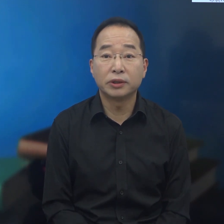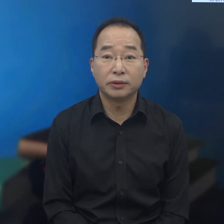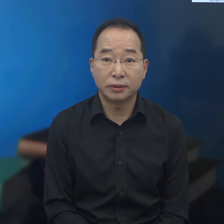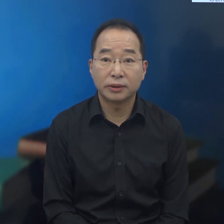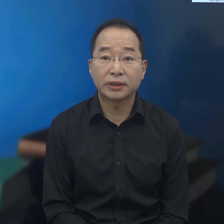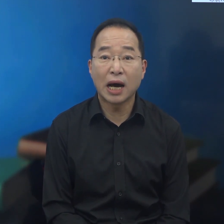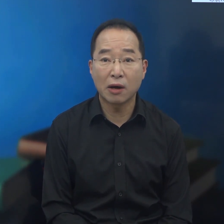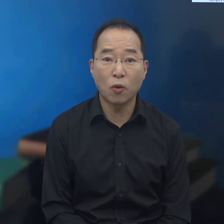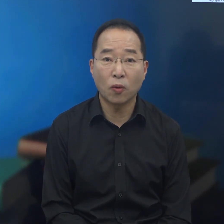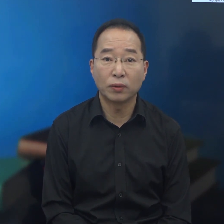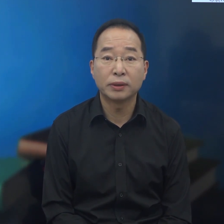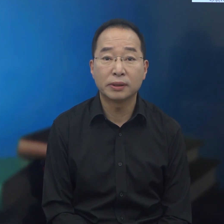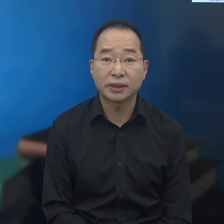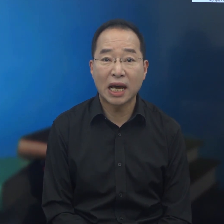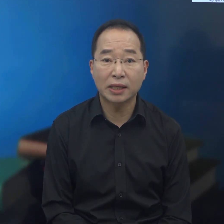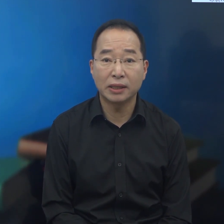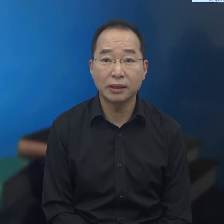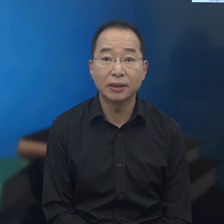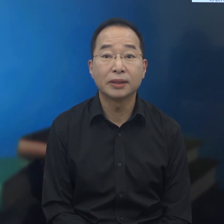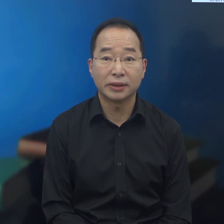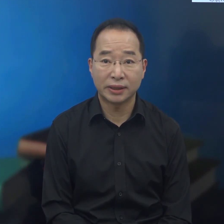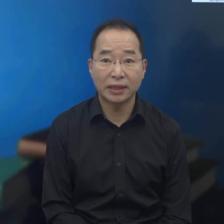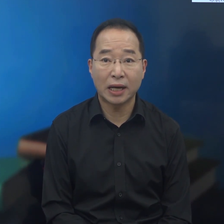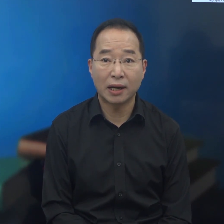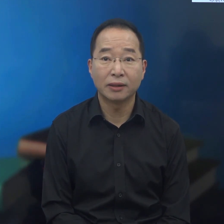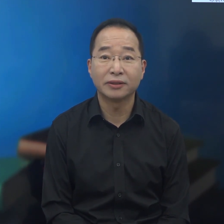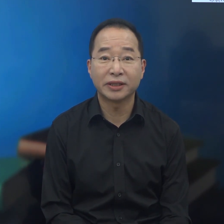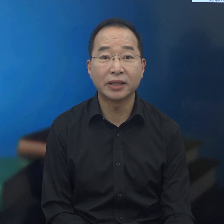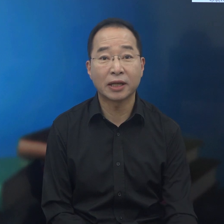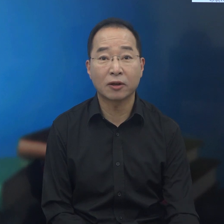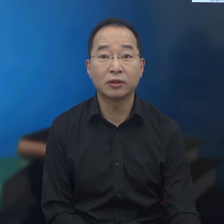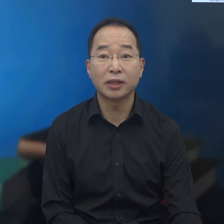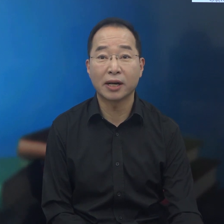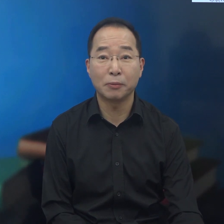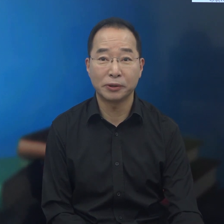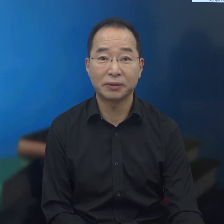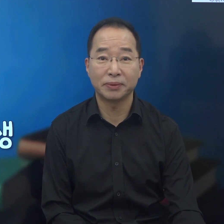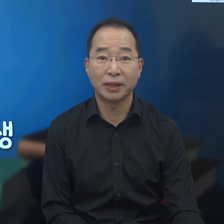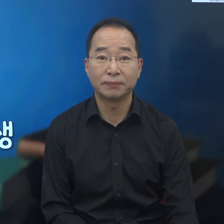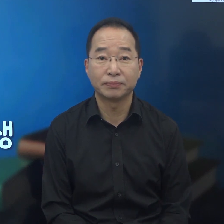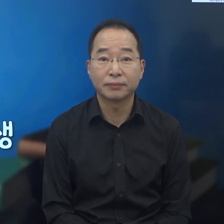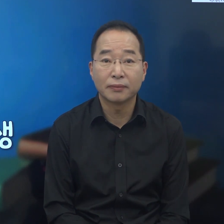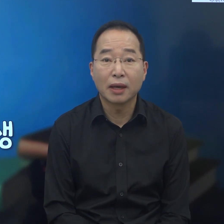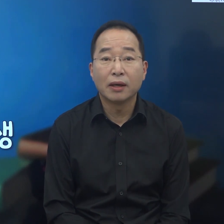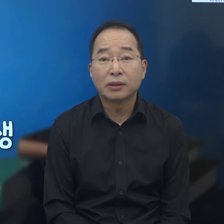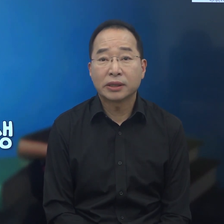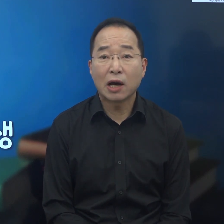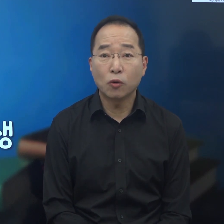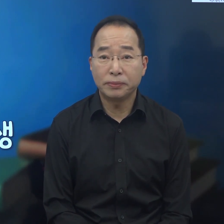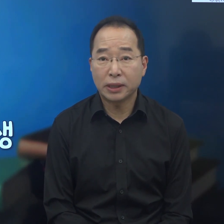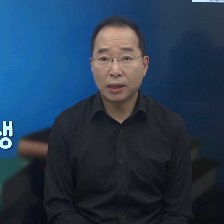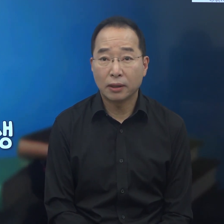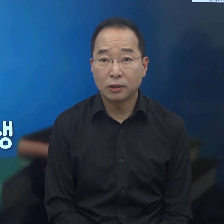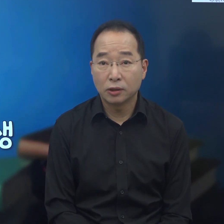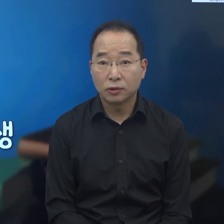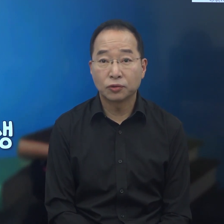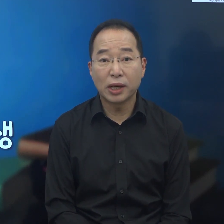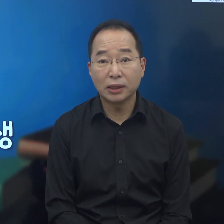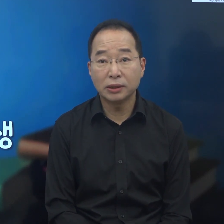오늘은 사고, 사기, 사다 세 단어를 알아보겠습니다. 사고입니다. 수화는